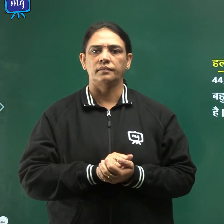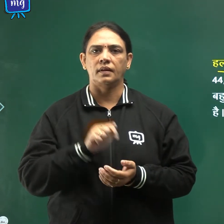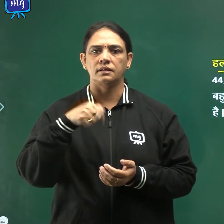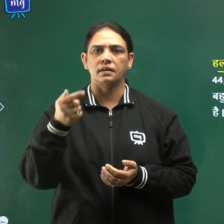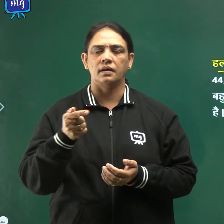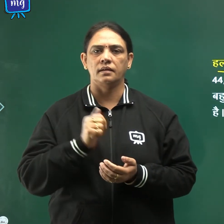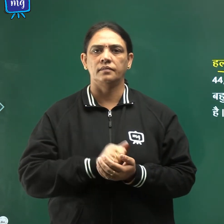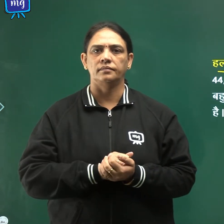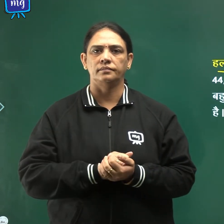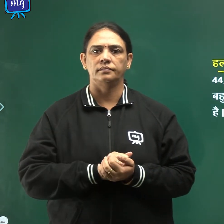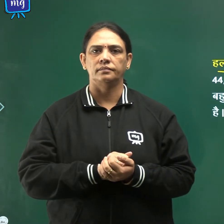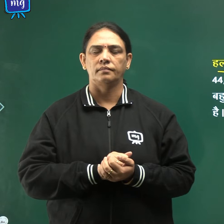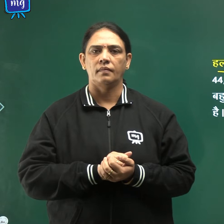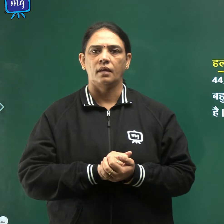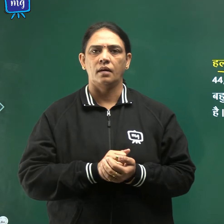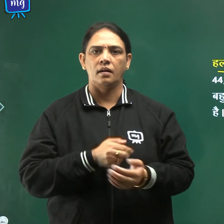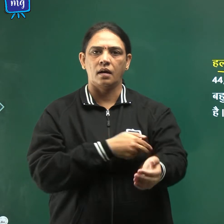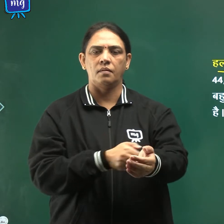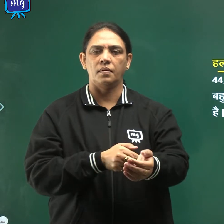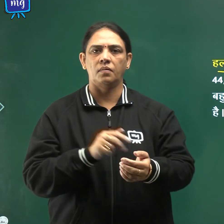अतः बहुलक का